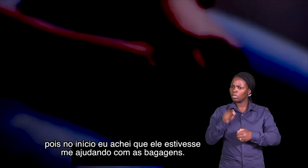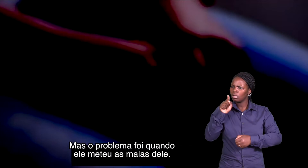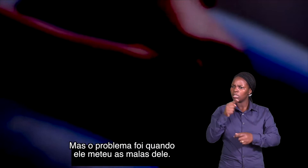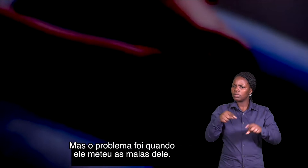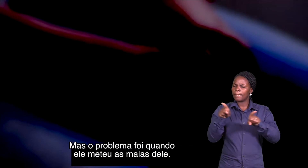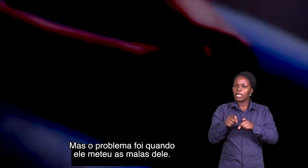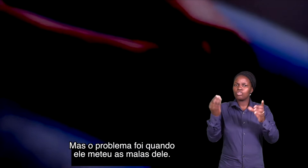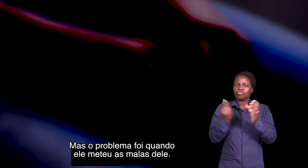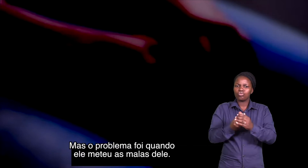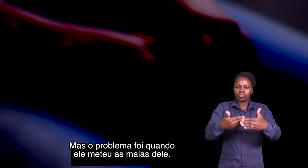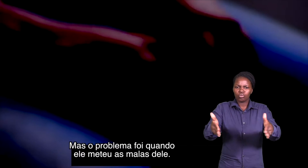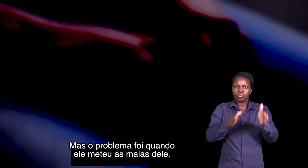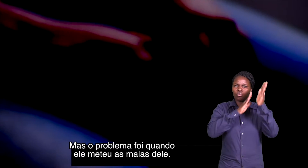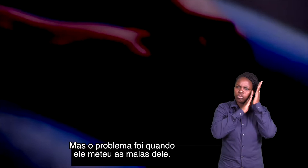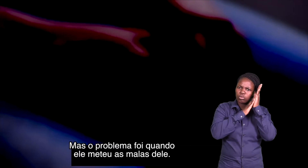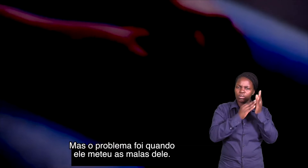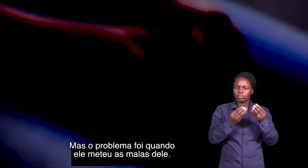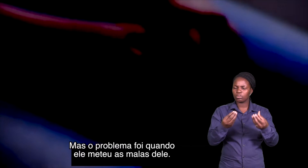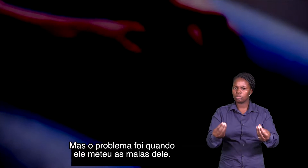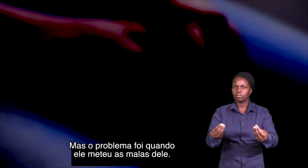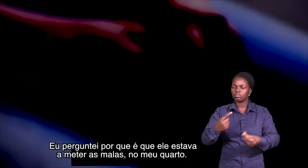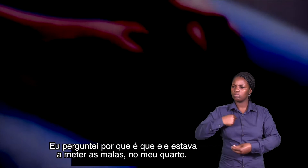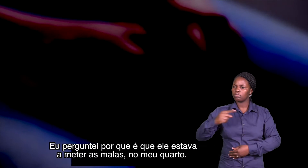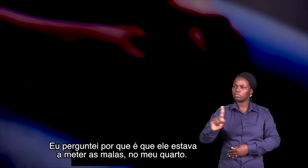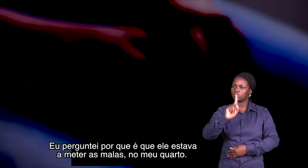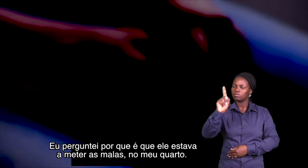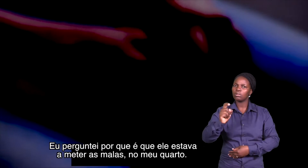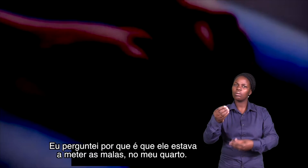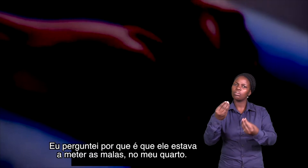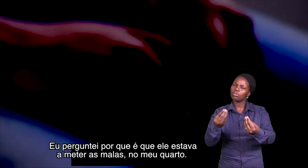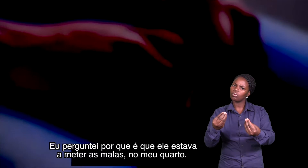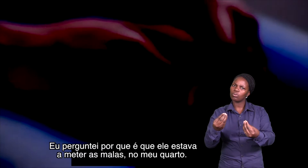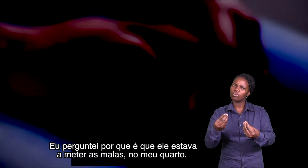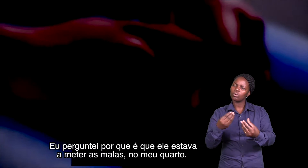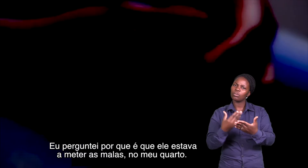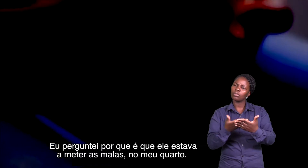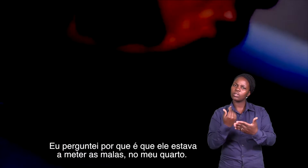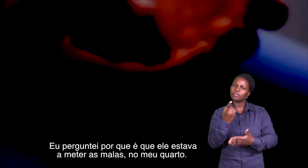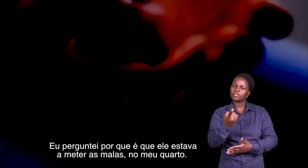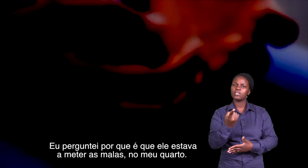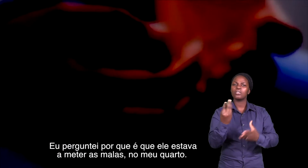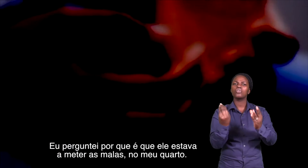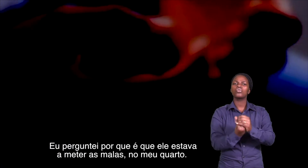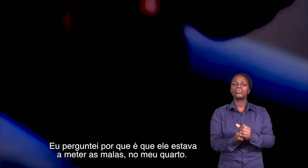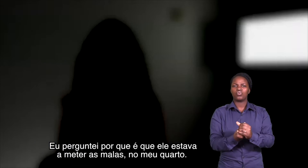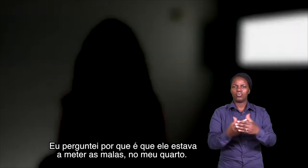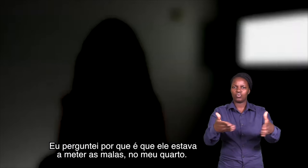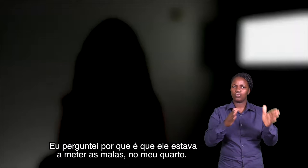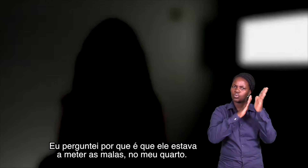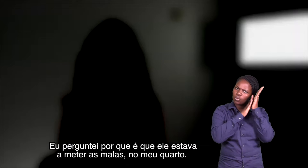o problema foi quando ele meteu as malas dele. Então eu perguntei por que ele estava a meter as malas, por